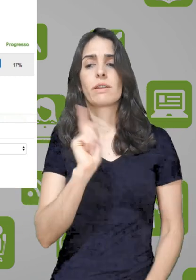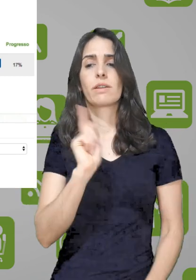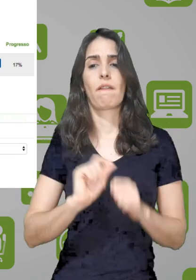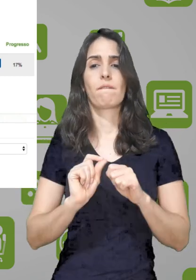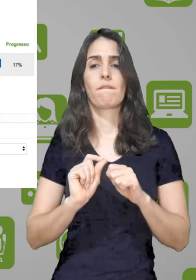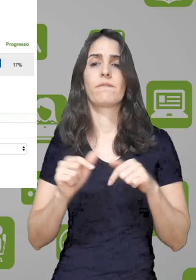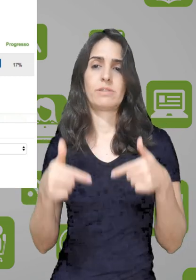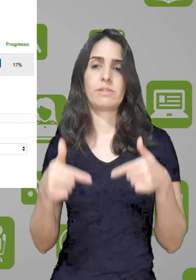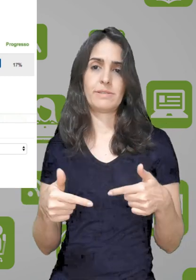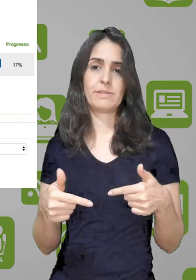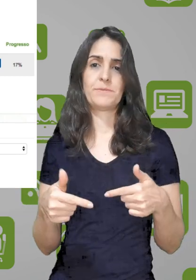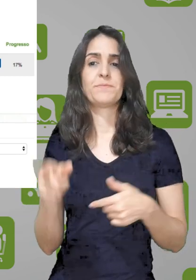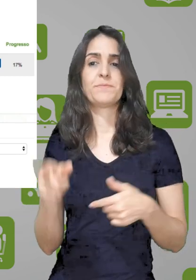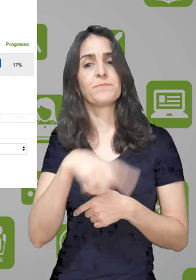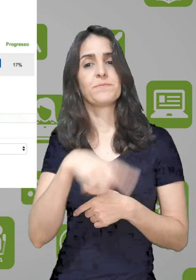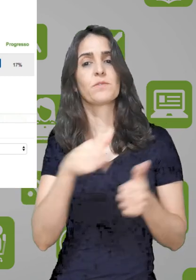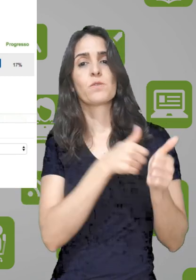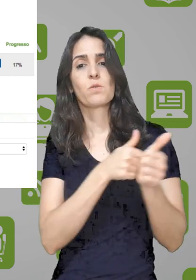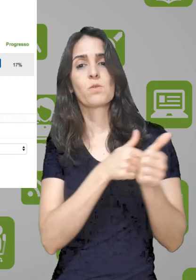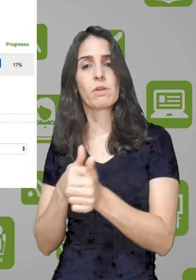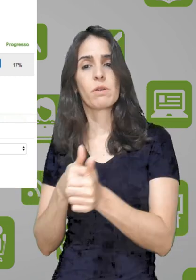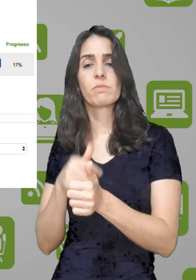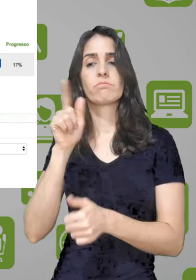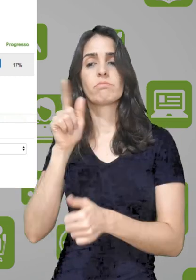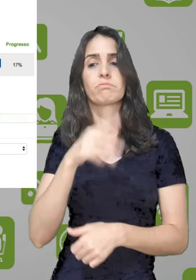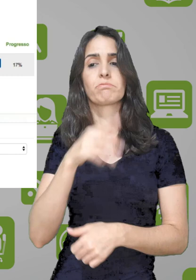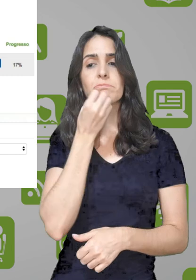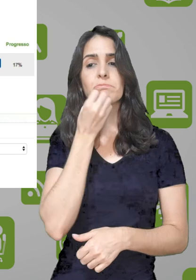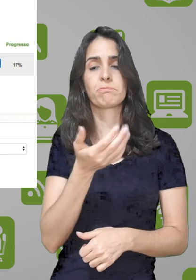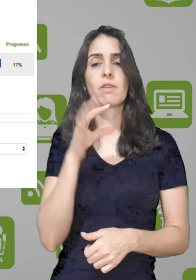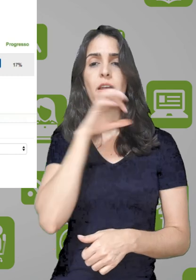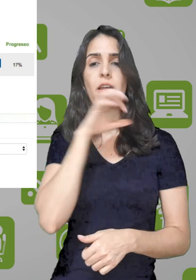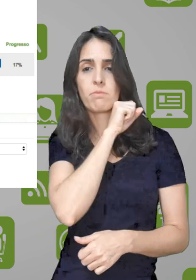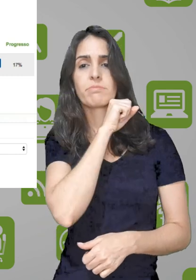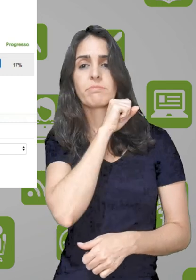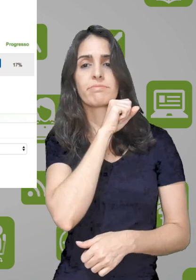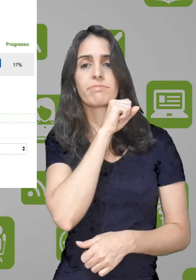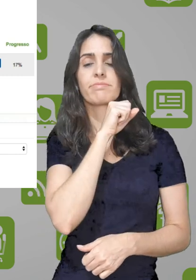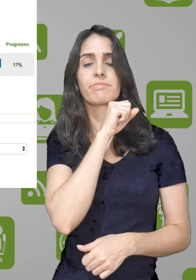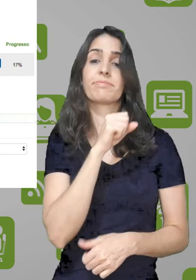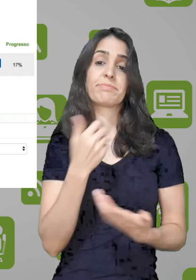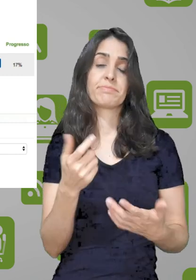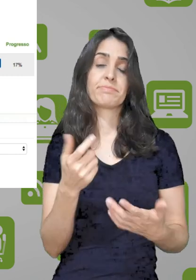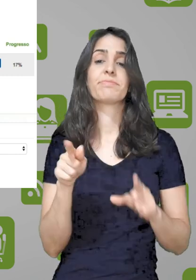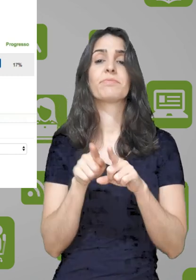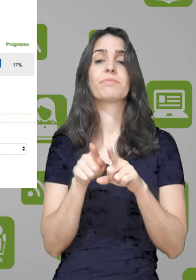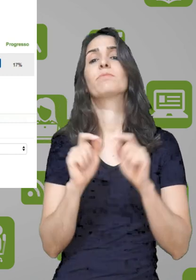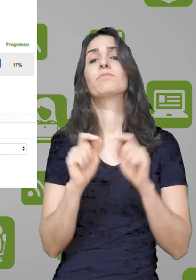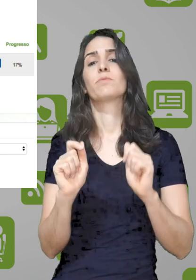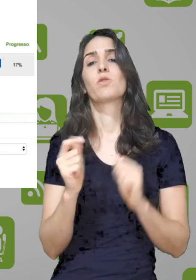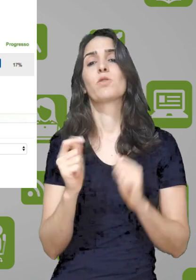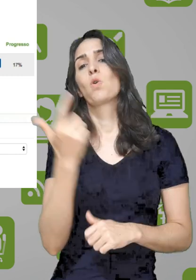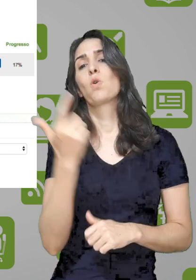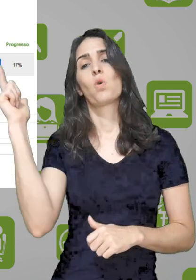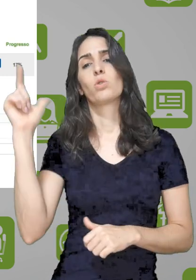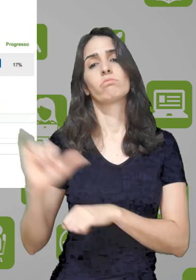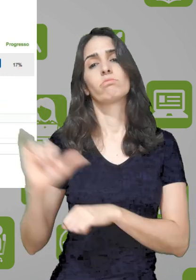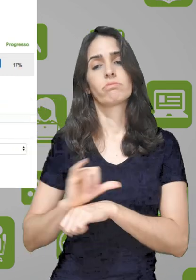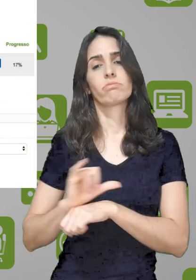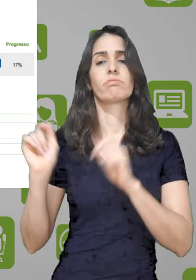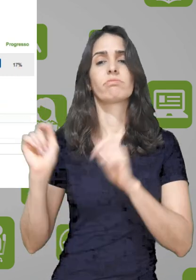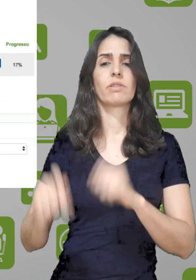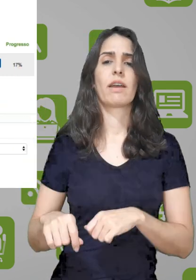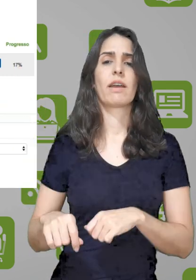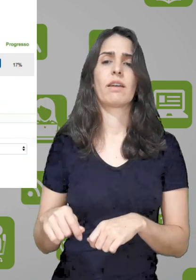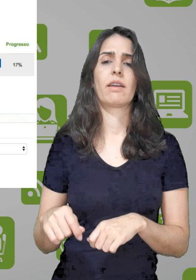da entrega e eles ainda não fizeram. Então, esse acompanhamento ele se torna mais prático, mais rápido. É claro que eu posso